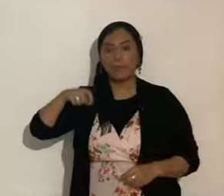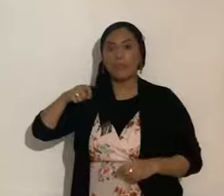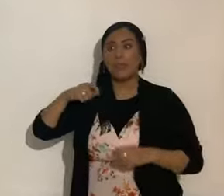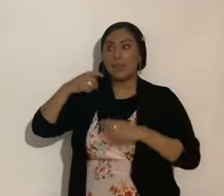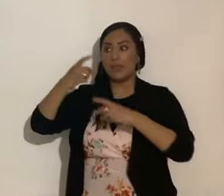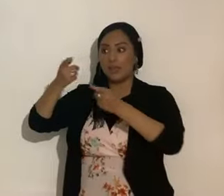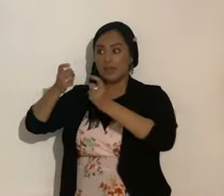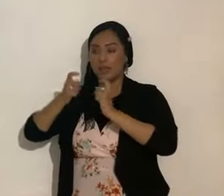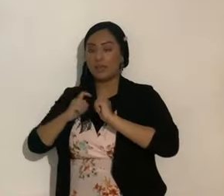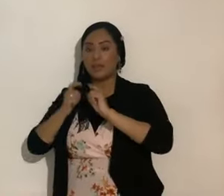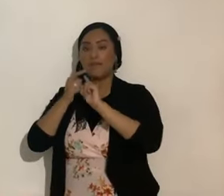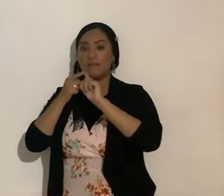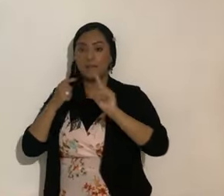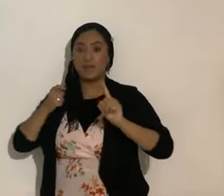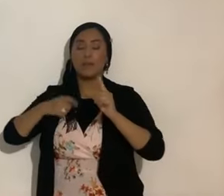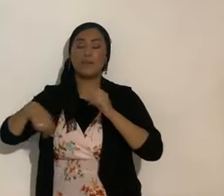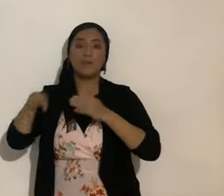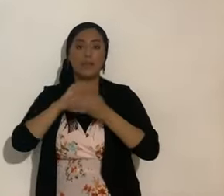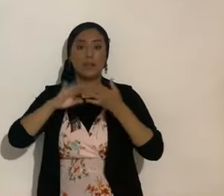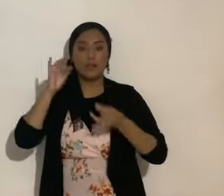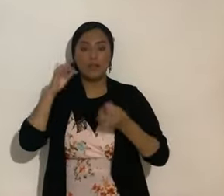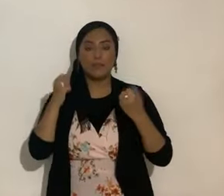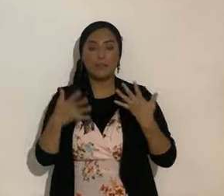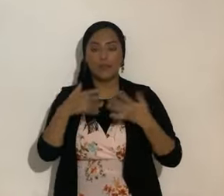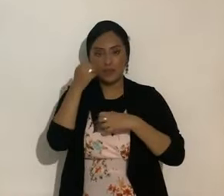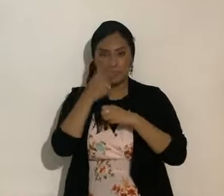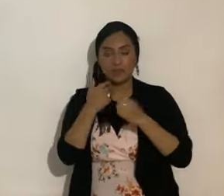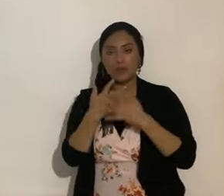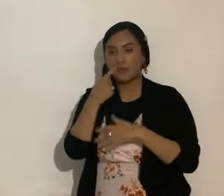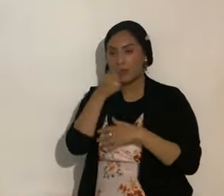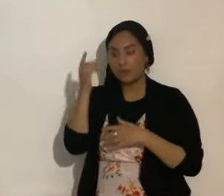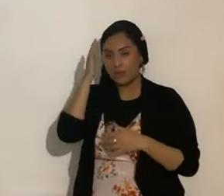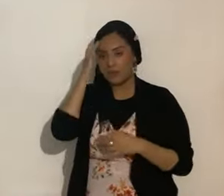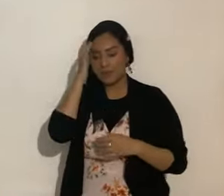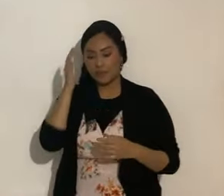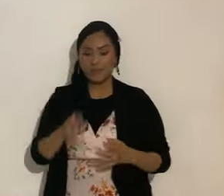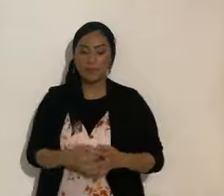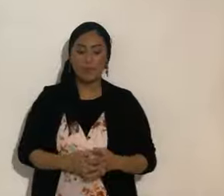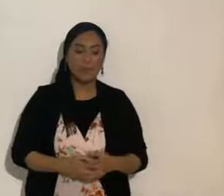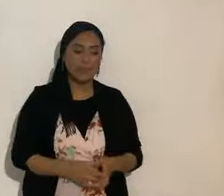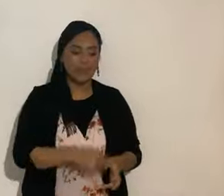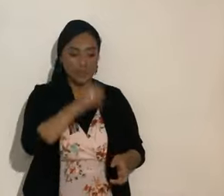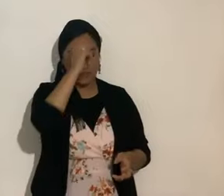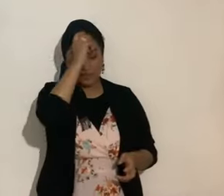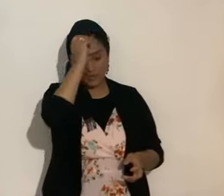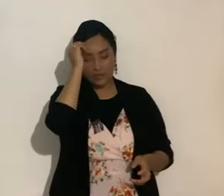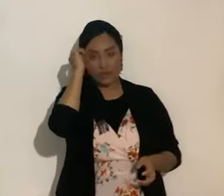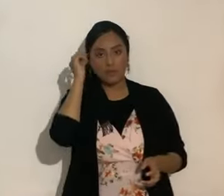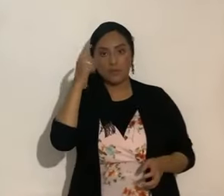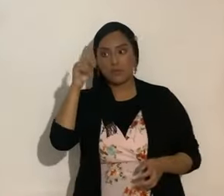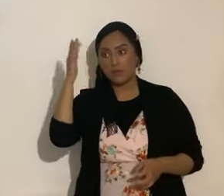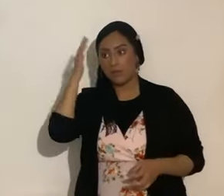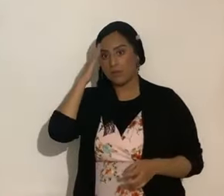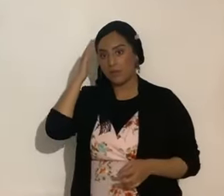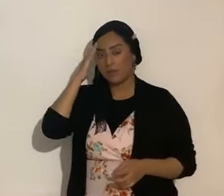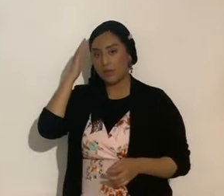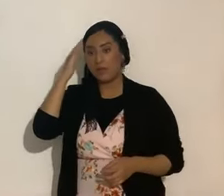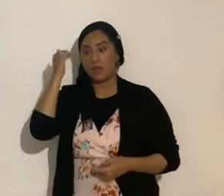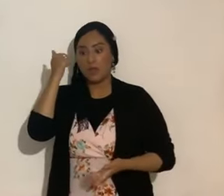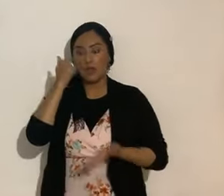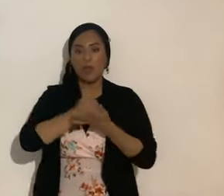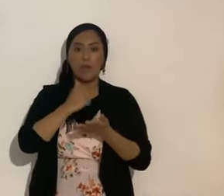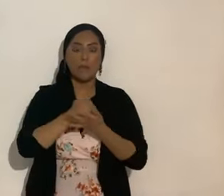del Ruach HaKodesh, del Espíritu Santo, como muchos nuevecitos lo conocieron, el Ruach HaKodesh, el soplo del Altísimo, para saber